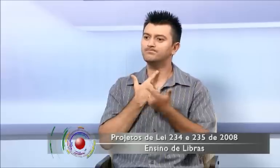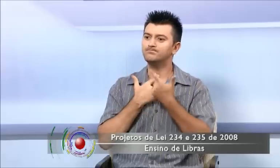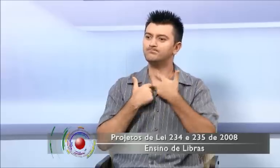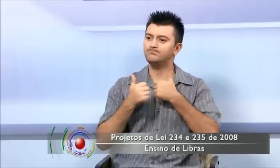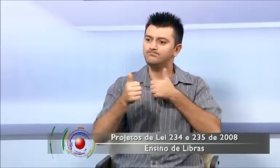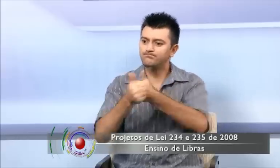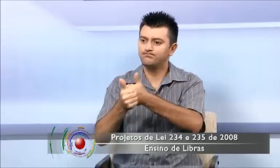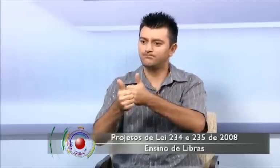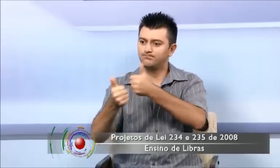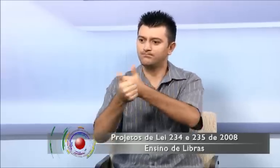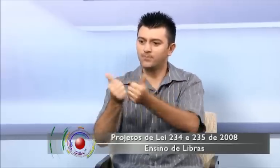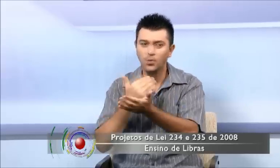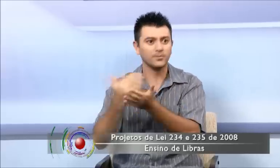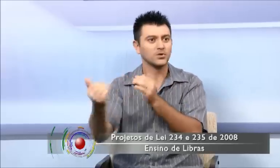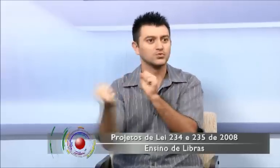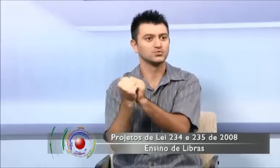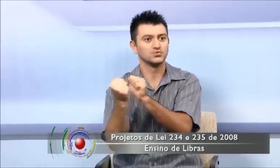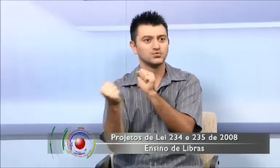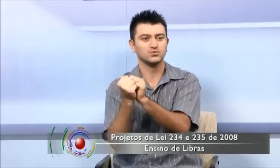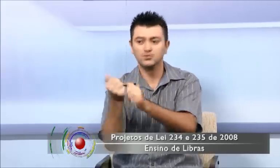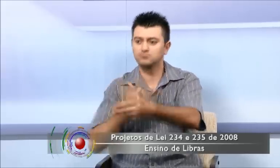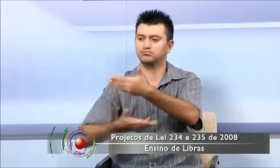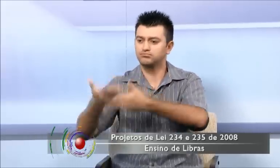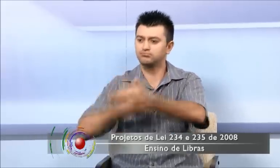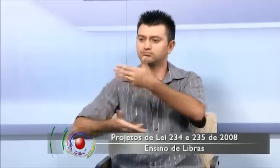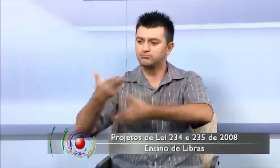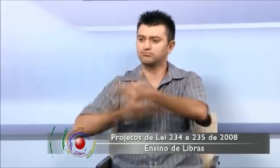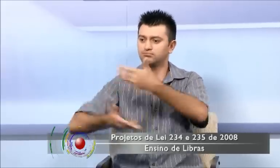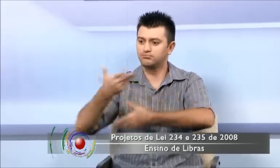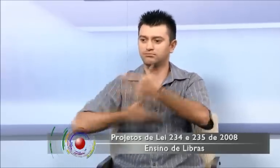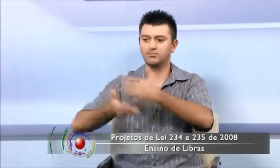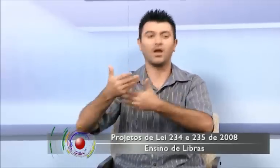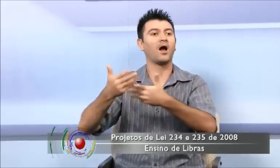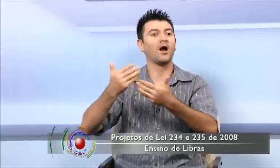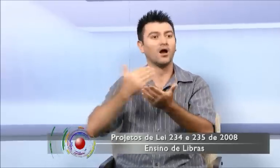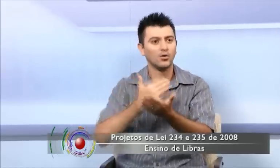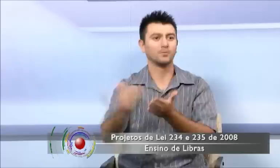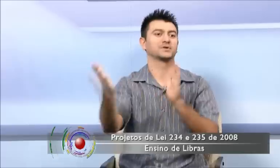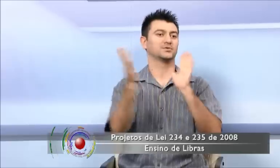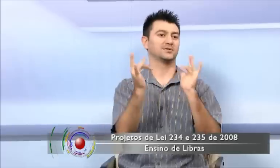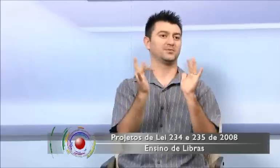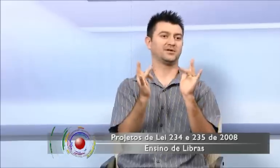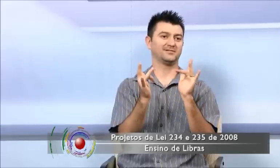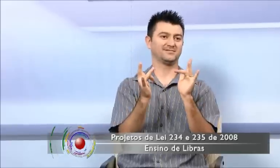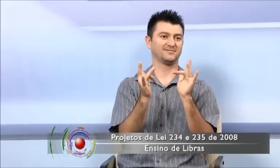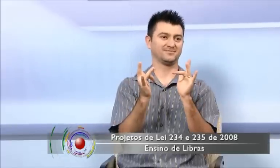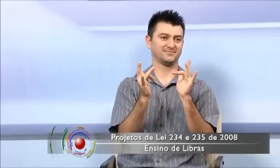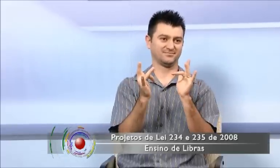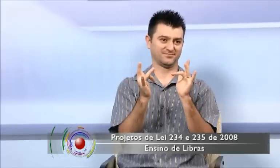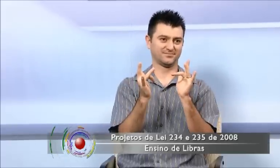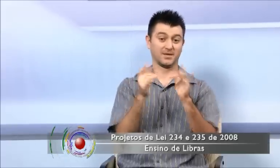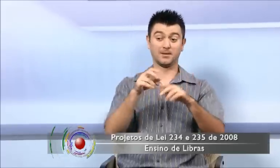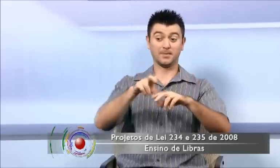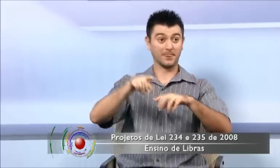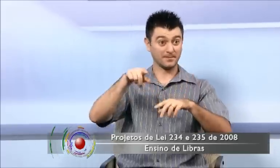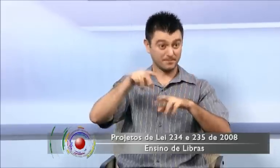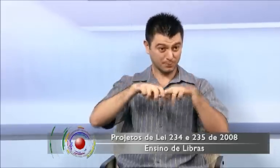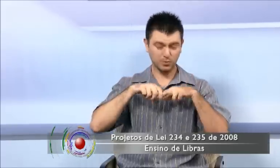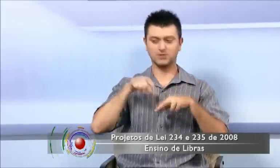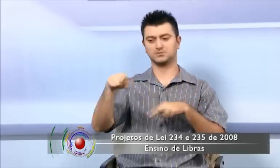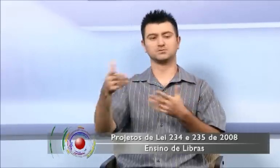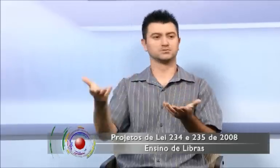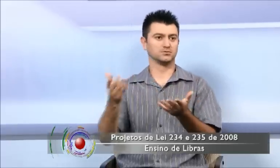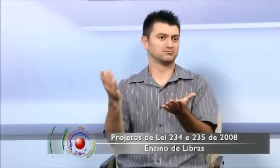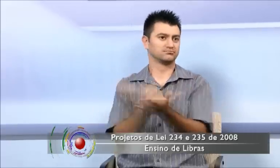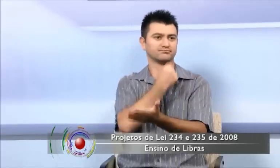E aí parece que isso despertou em mim uma vontade de querer usufruir de todas as coisas que eu posso conseguir. E aí ele começou a